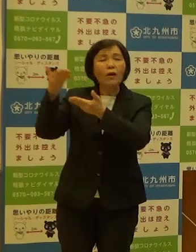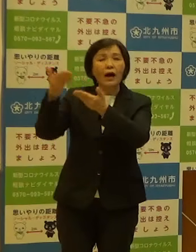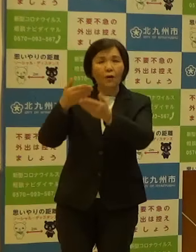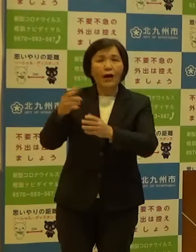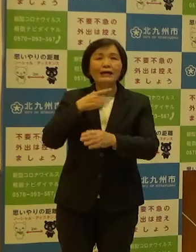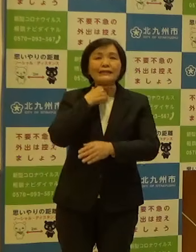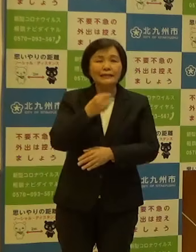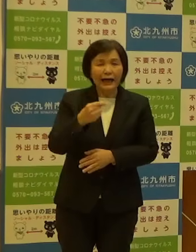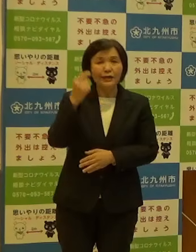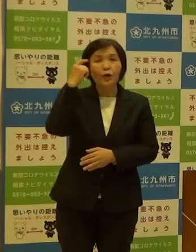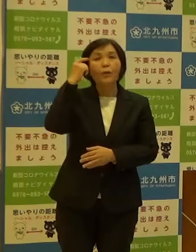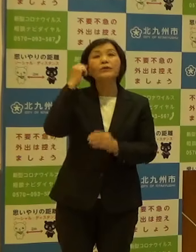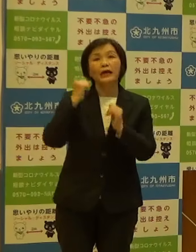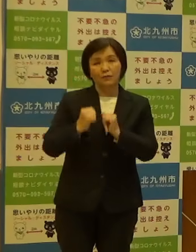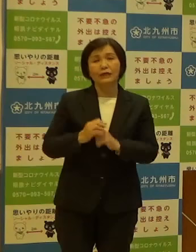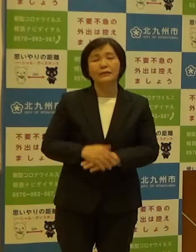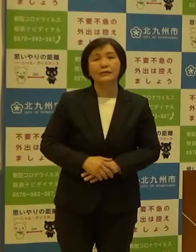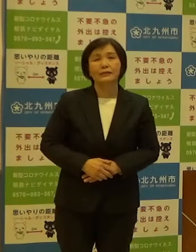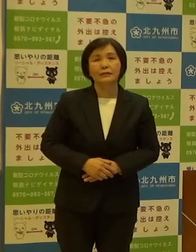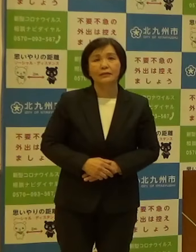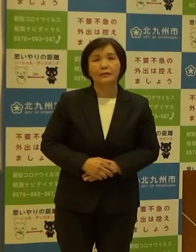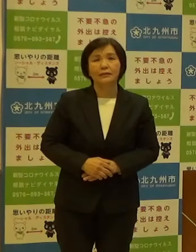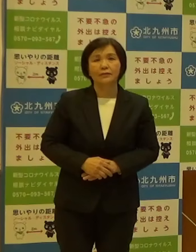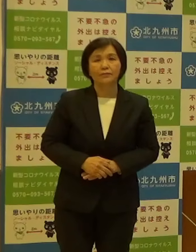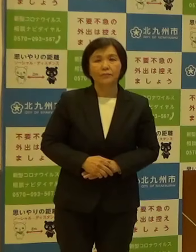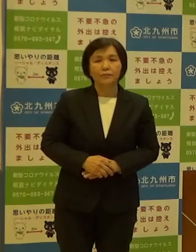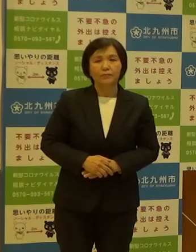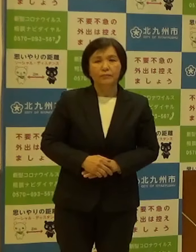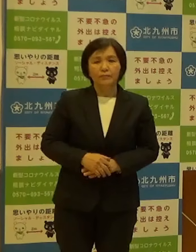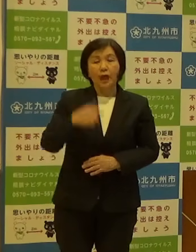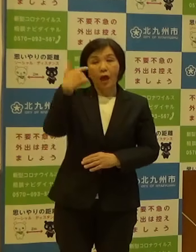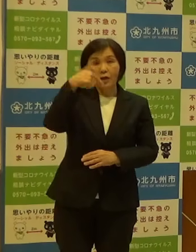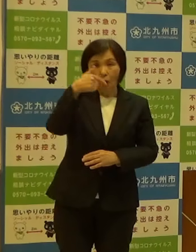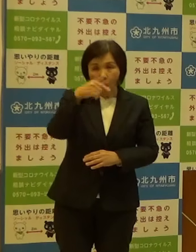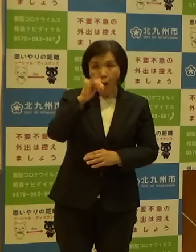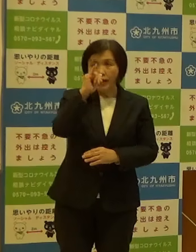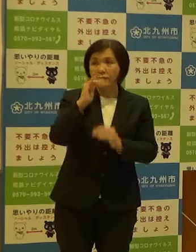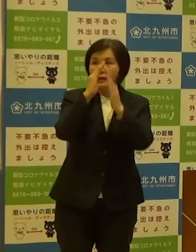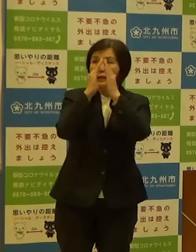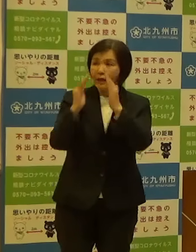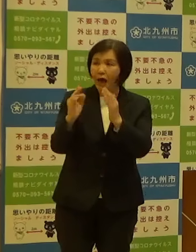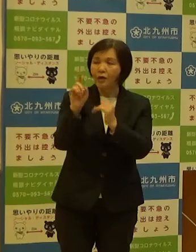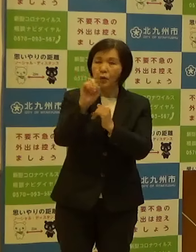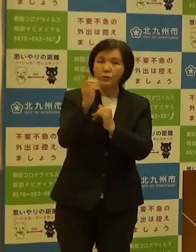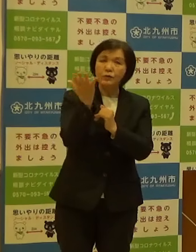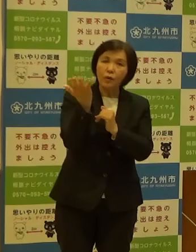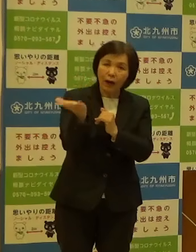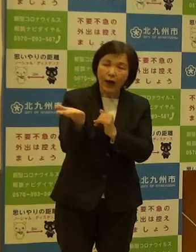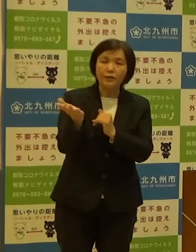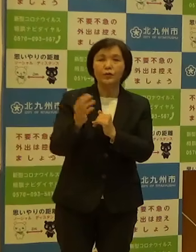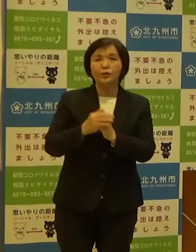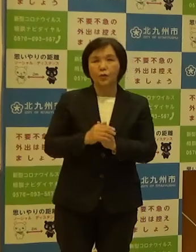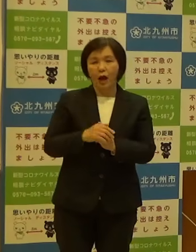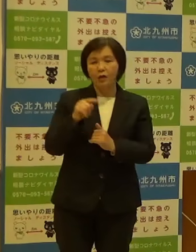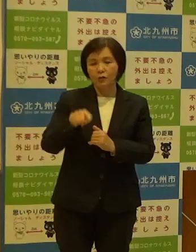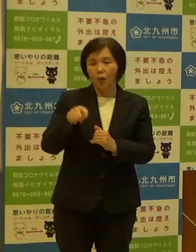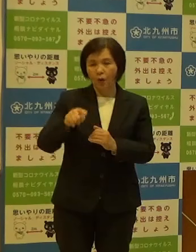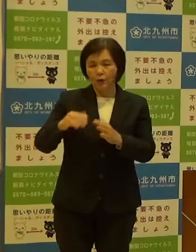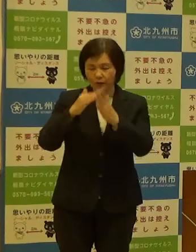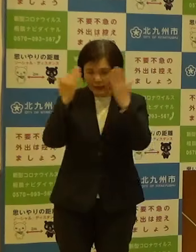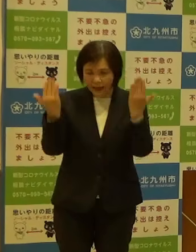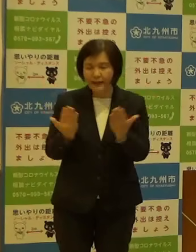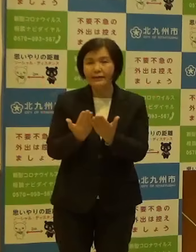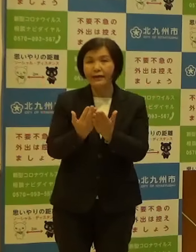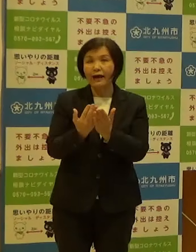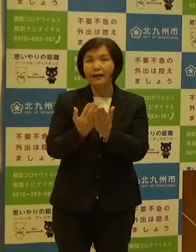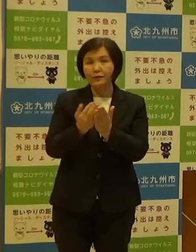と思っておりますが、したがいまして元に戻りますが、教育委員会どうするんだろうかということはその全体の中の一つのテーマ